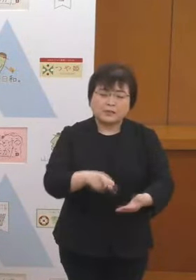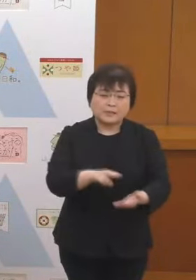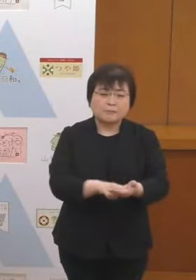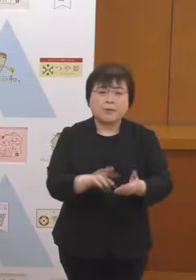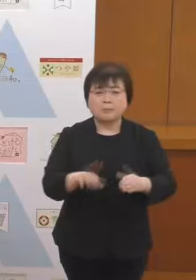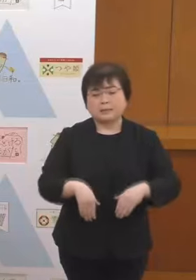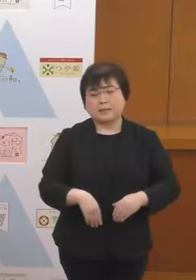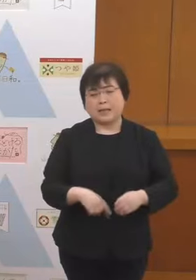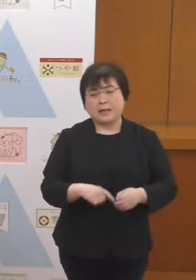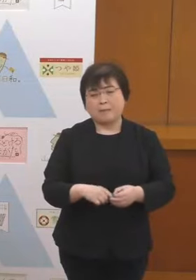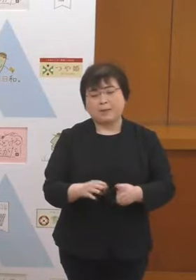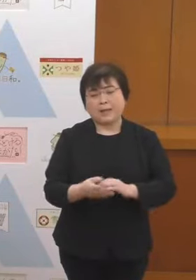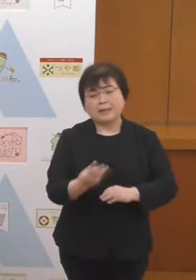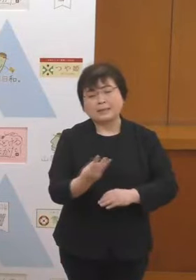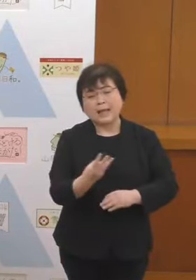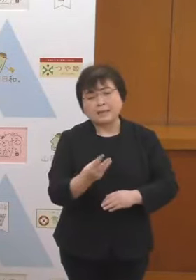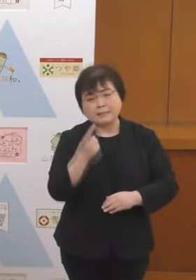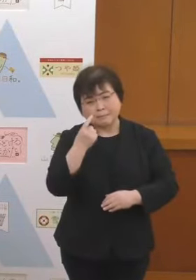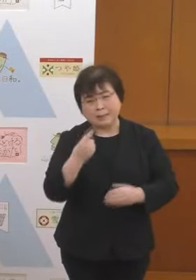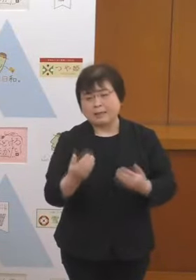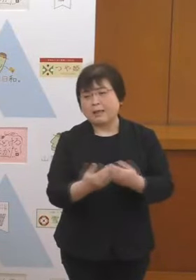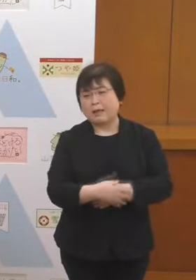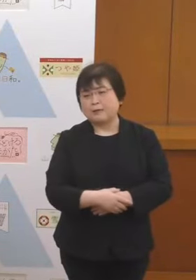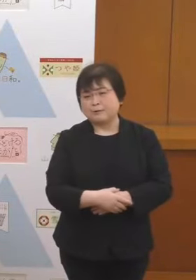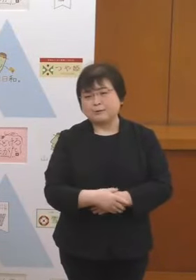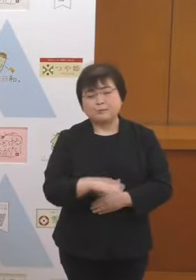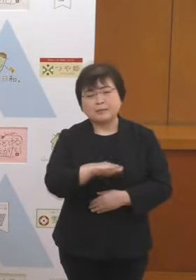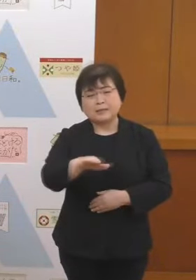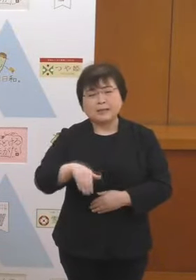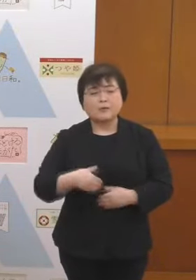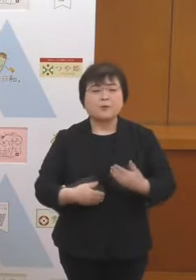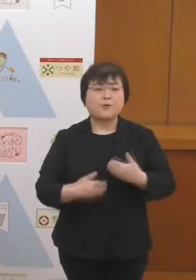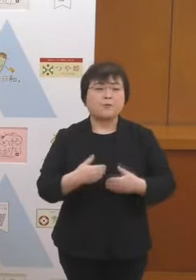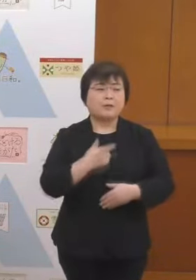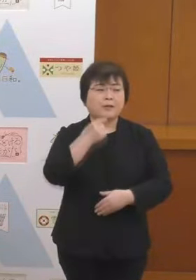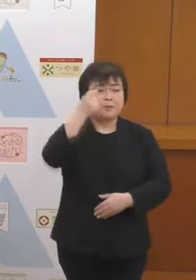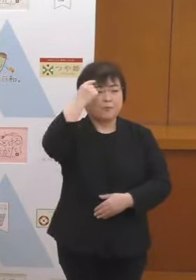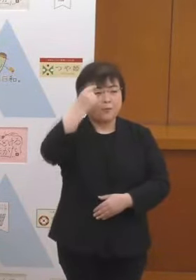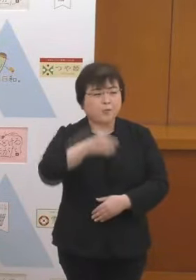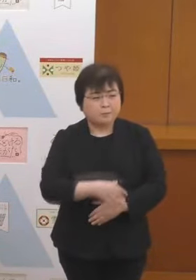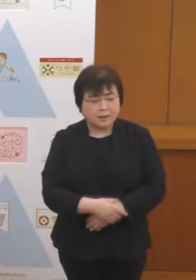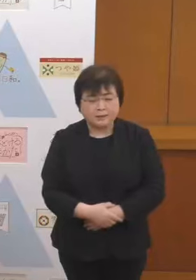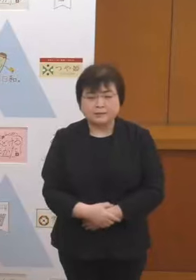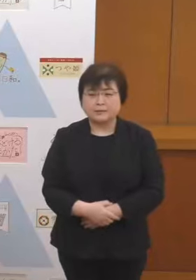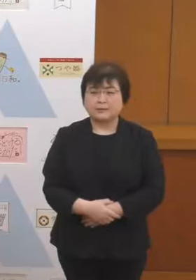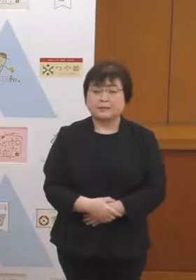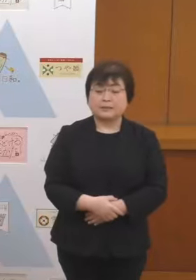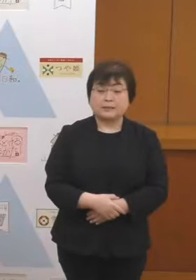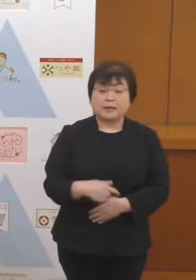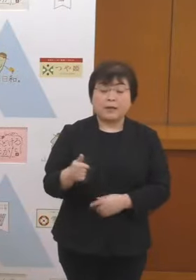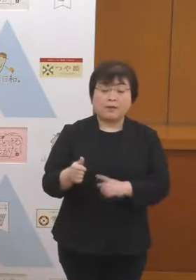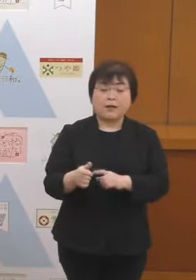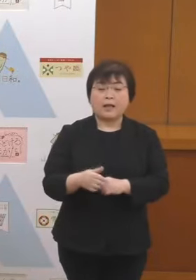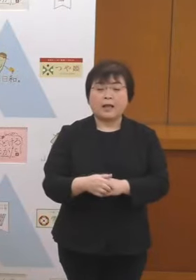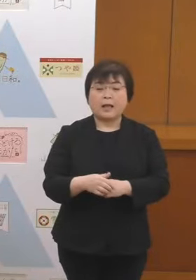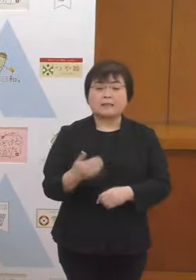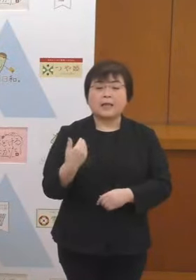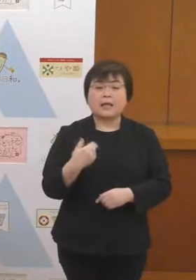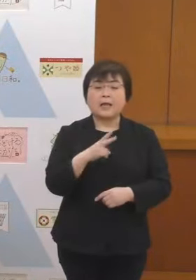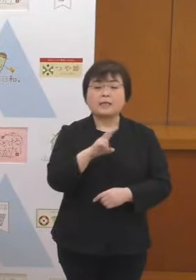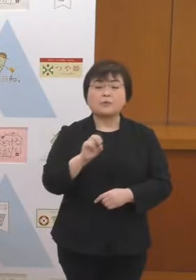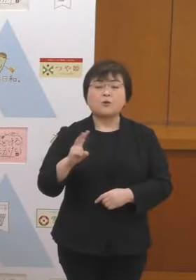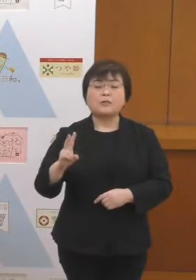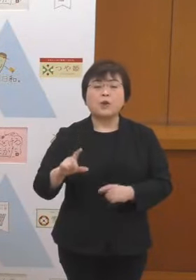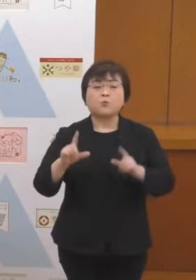となりえ県民の皆さんとともに喜びを分かち合いたいと思います鈴木選手は前回の東京